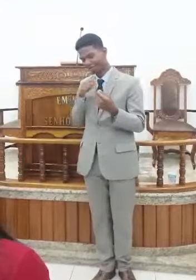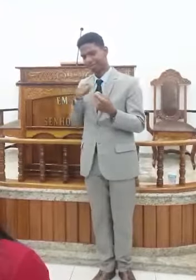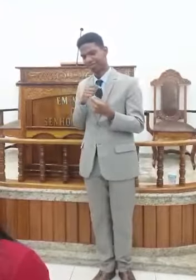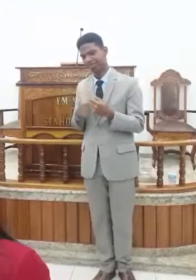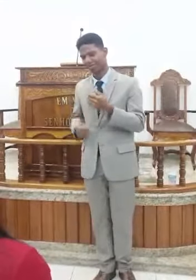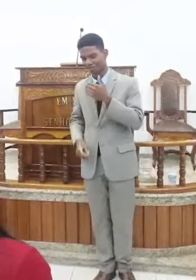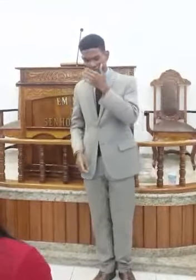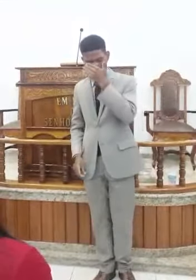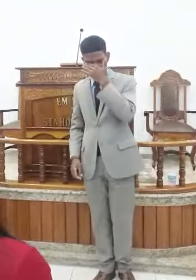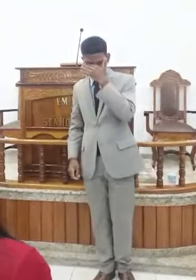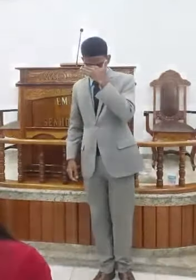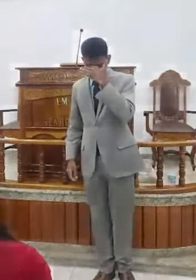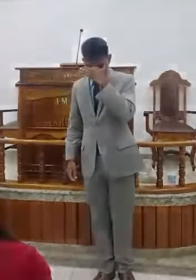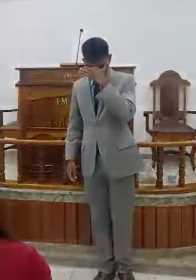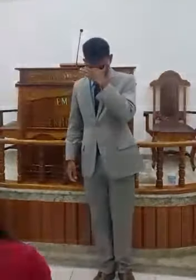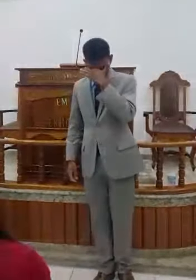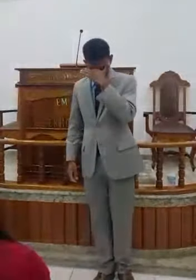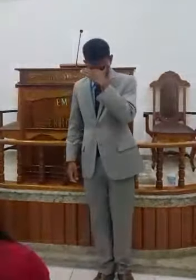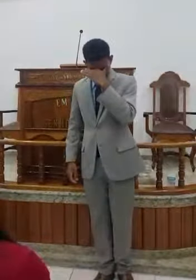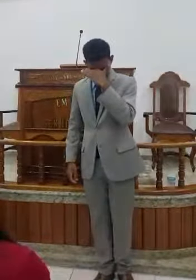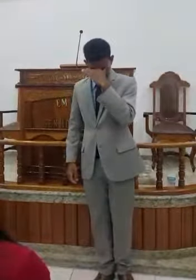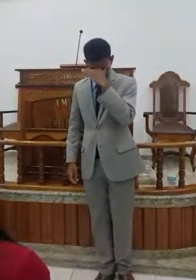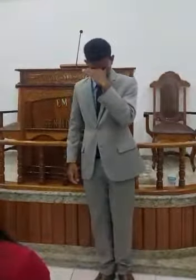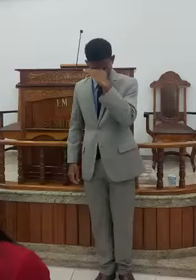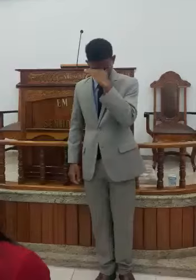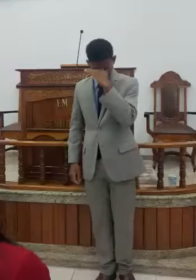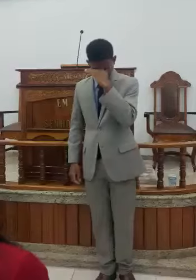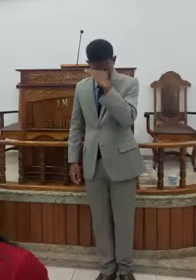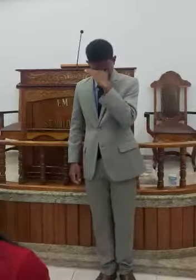feliz pelo meu primeiro instrumento. Glória a Deus. Bendito seja Deus. Glória a Deus.